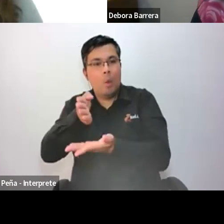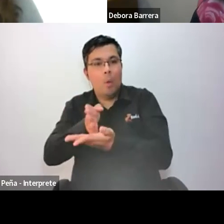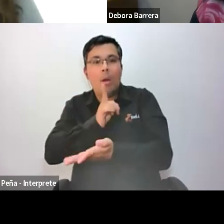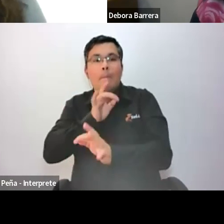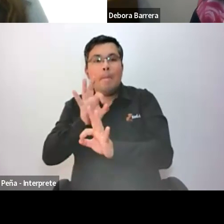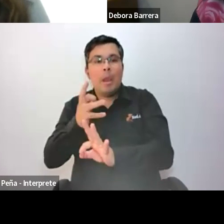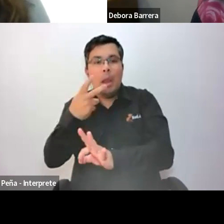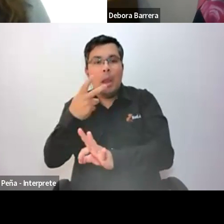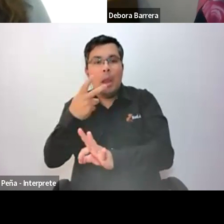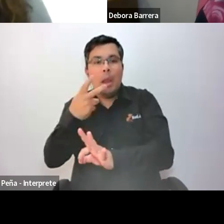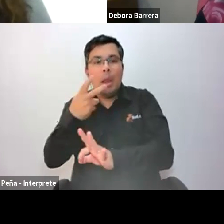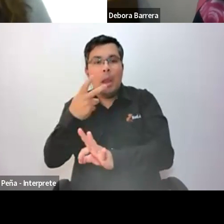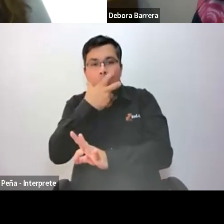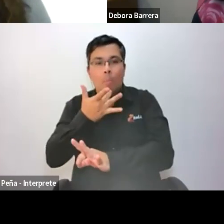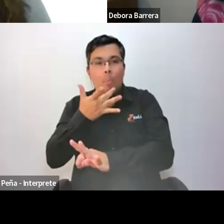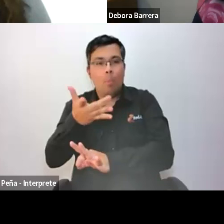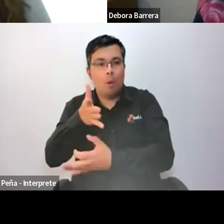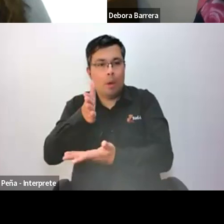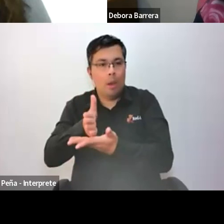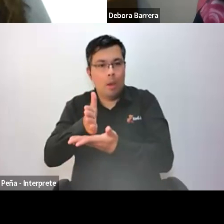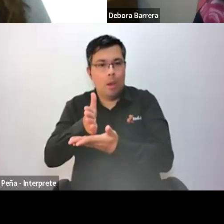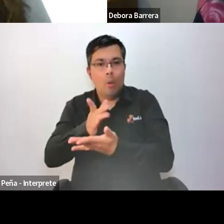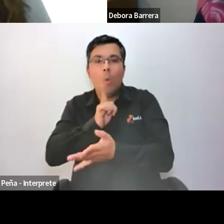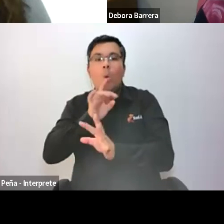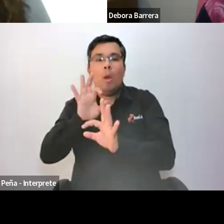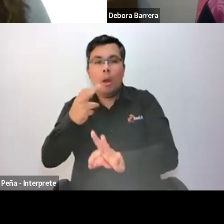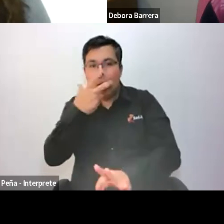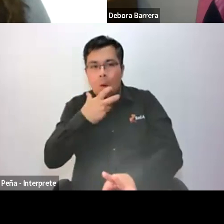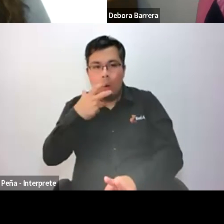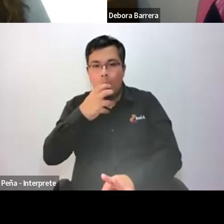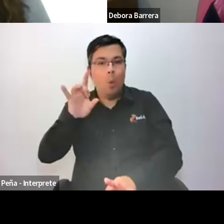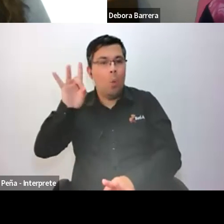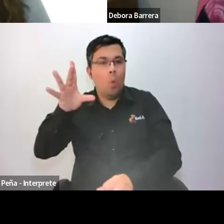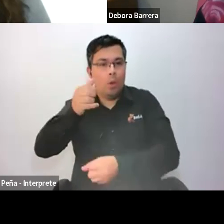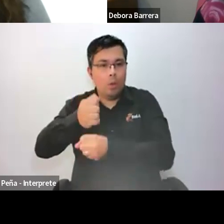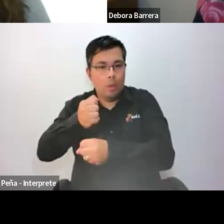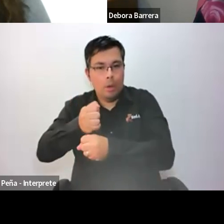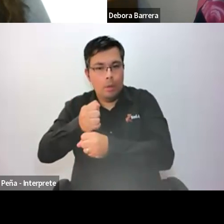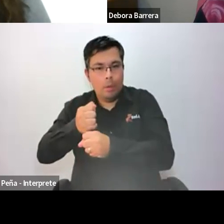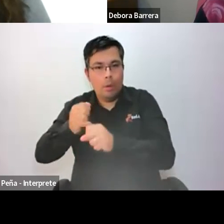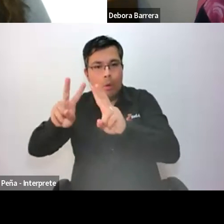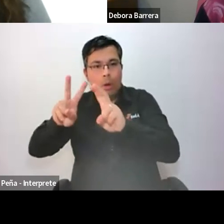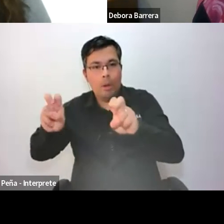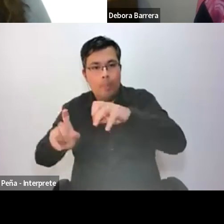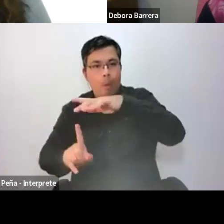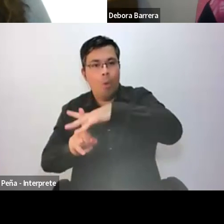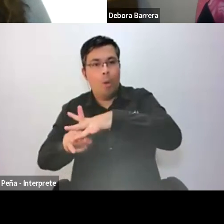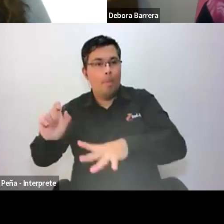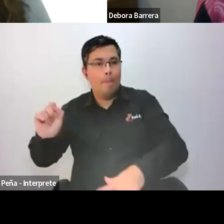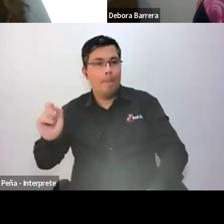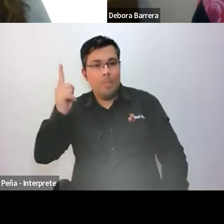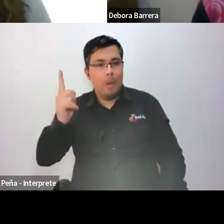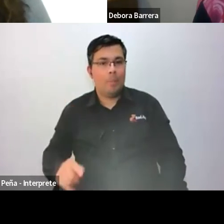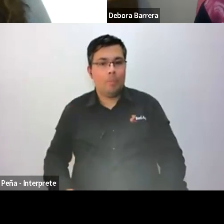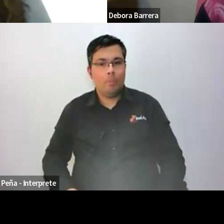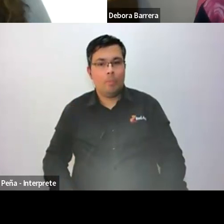porque la Escuela Especial de Lenguaje solo trabaja con estudiantes con TEL de origen primario, y el problema del lenguaje en el caso del autismo